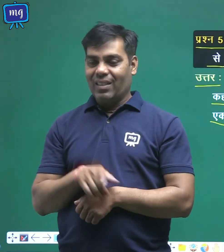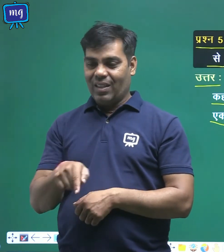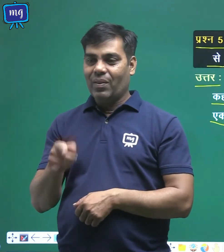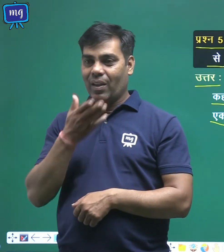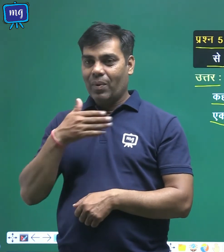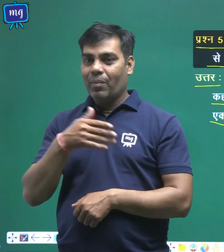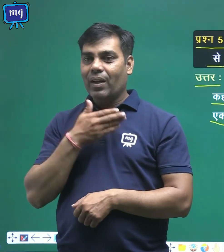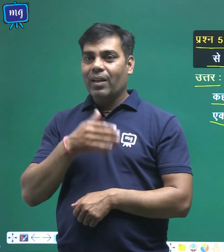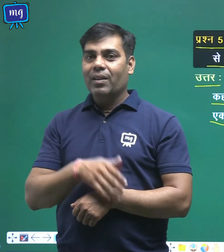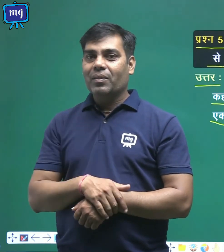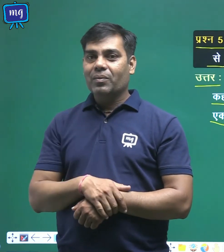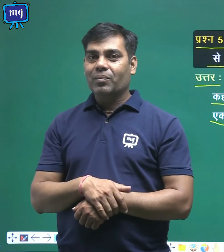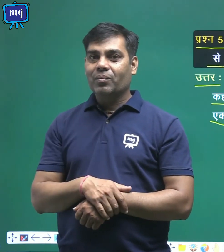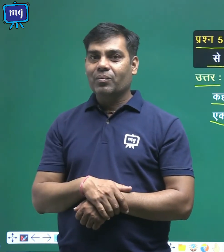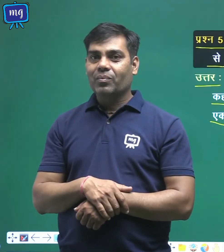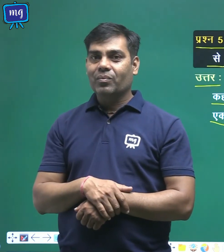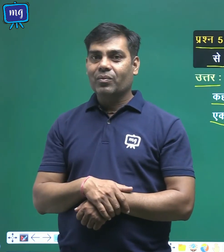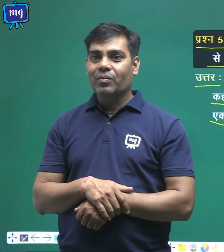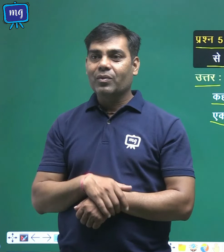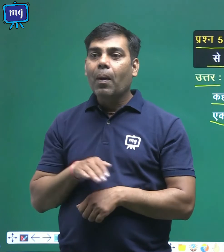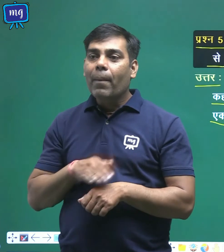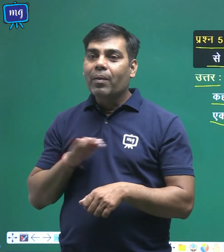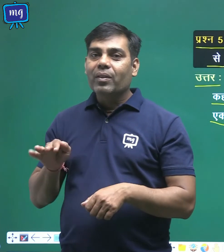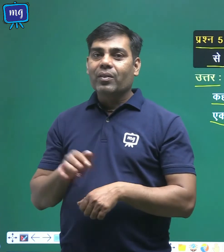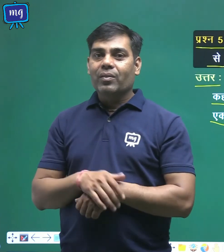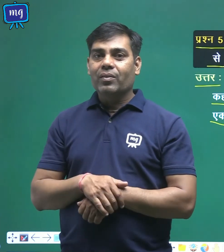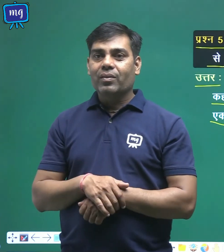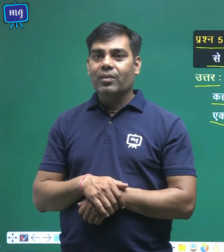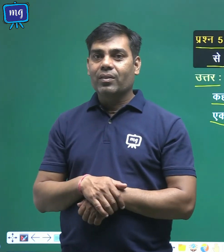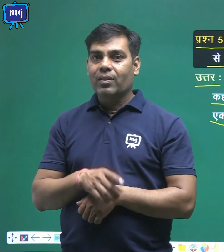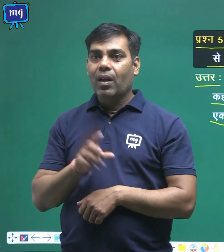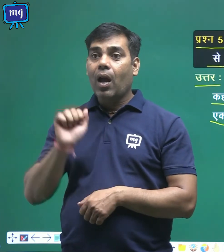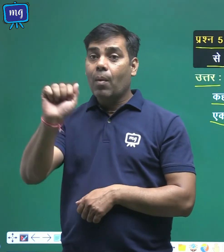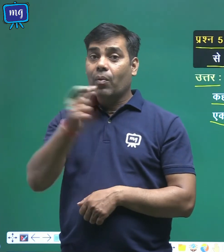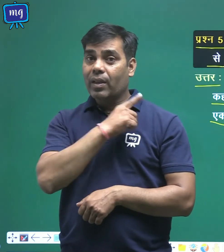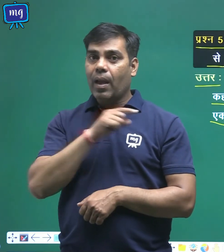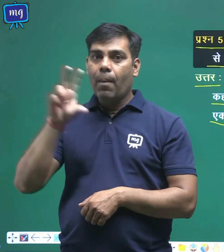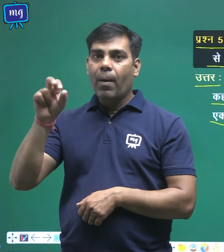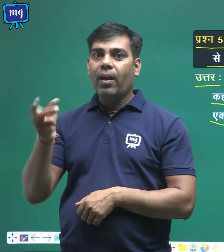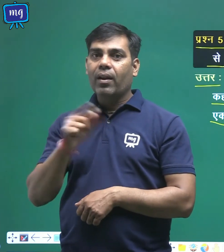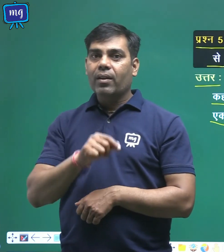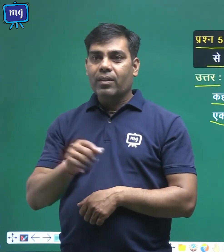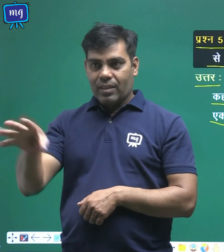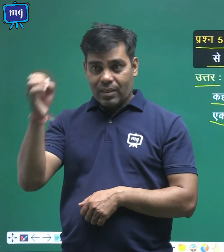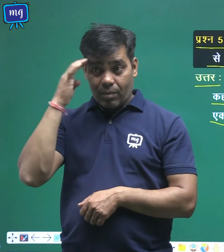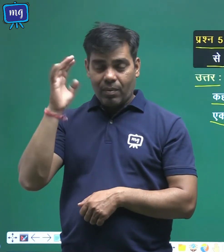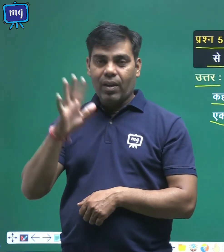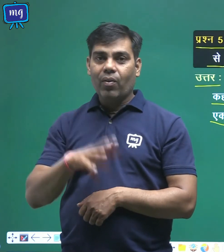है। प्यारे बच्चों, आपको ये पाठ समझ में आया